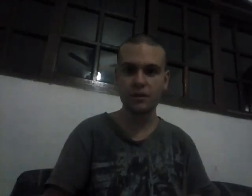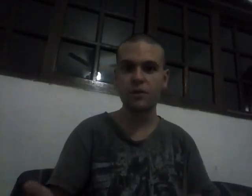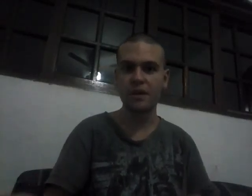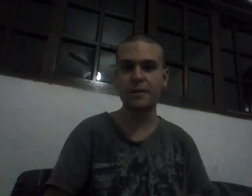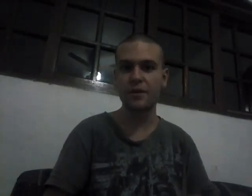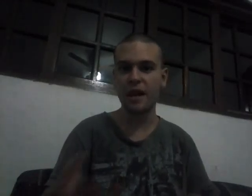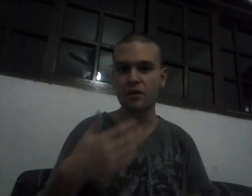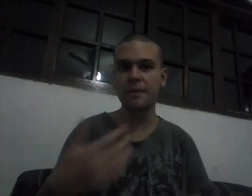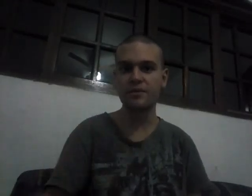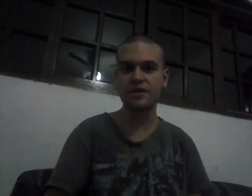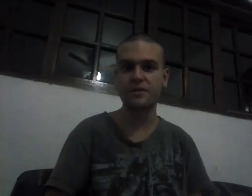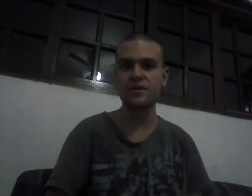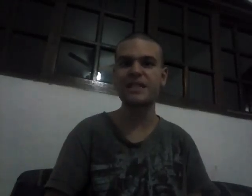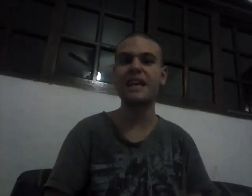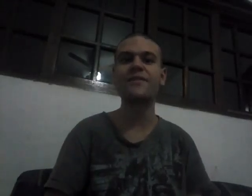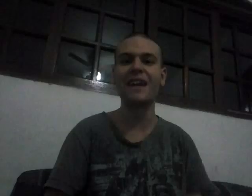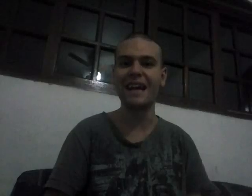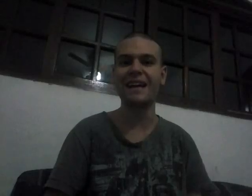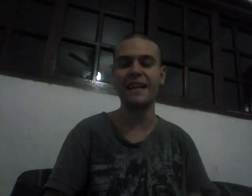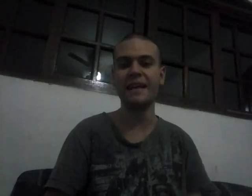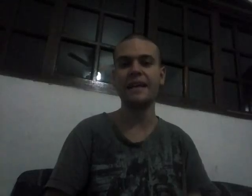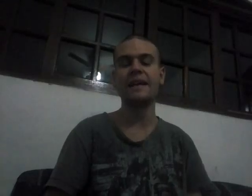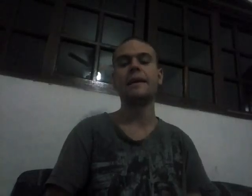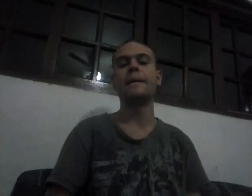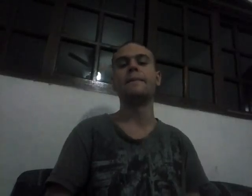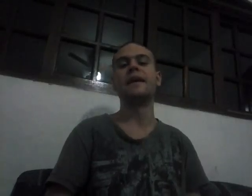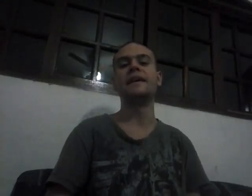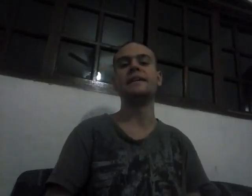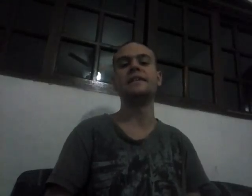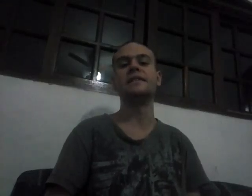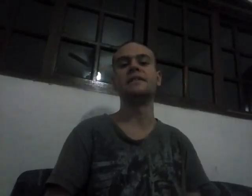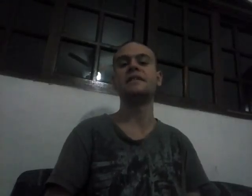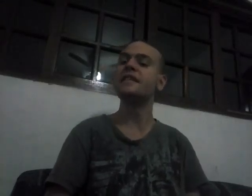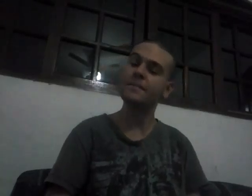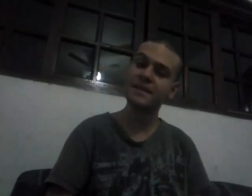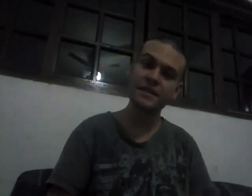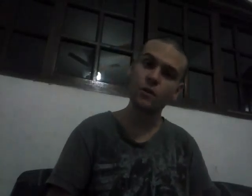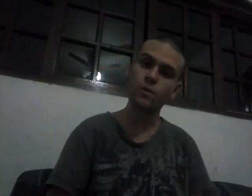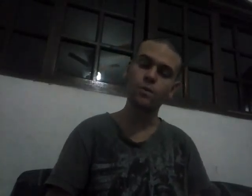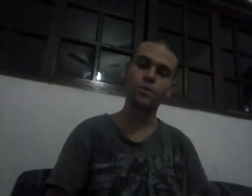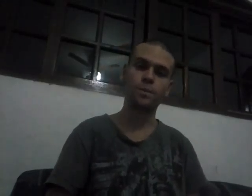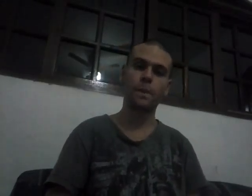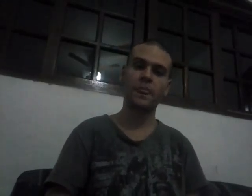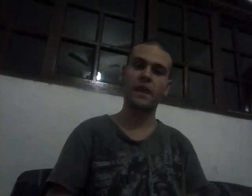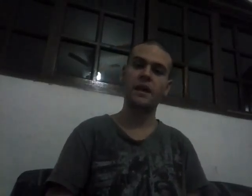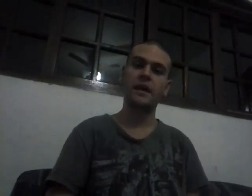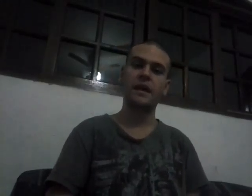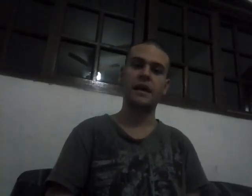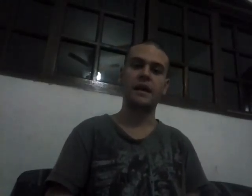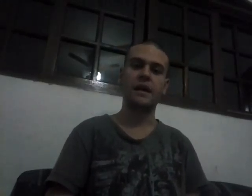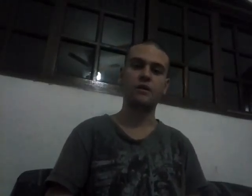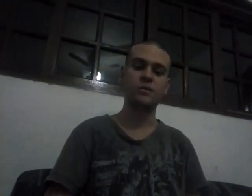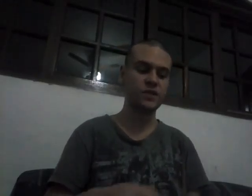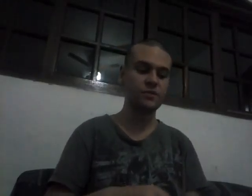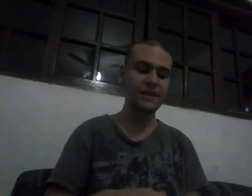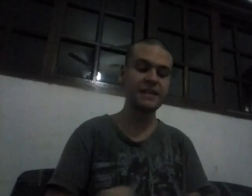também. Oral também considera falar, né? Mas em Libras, não. É como se fosse uma